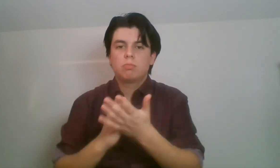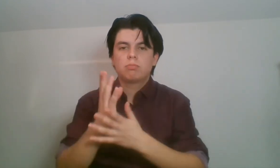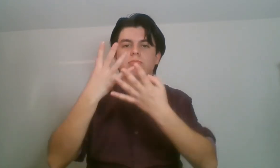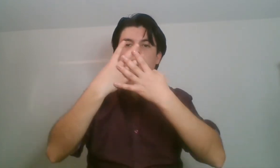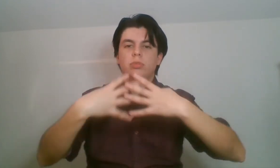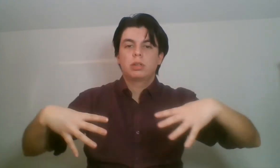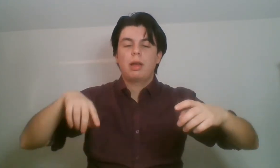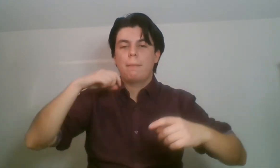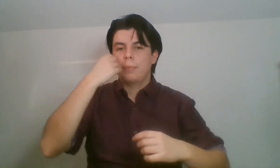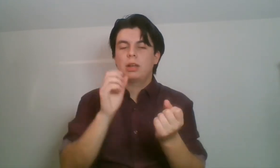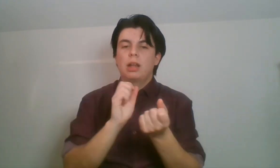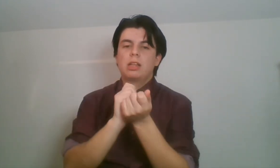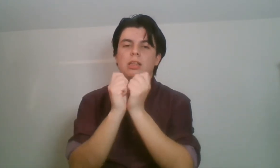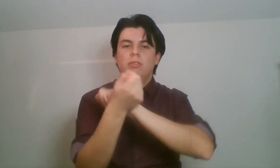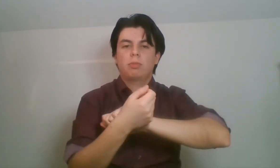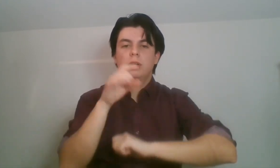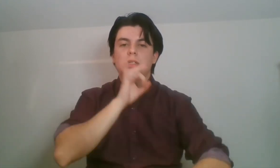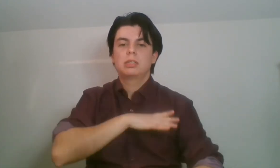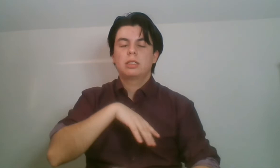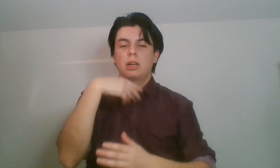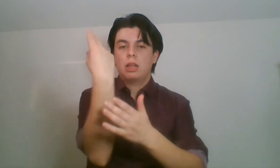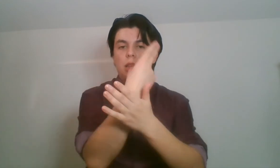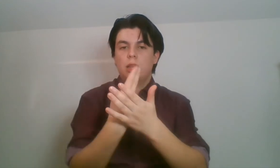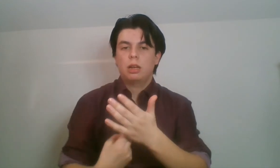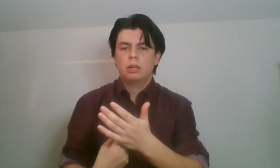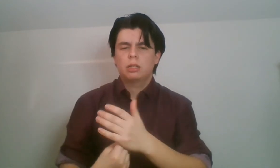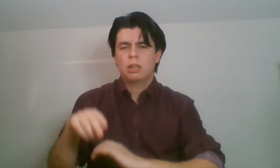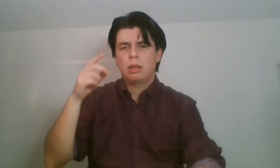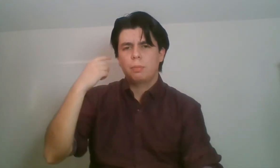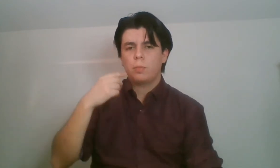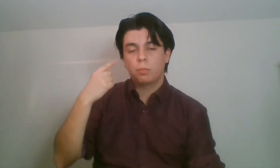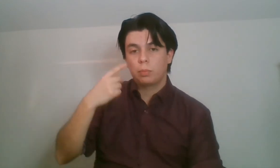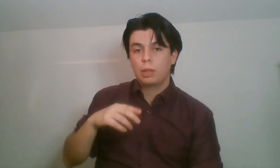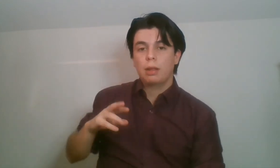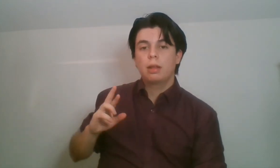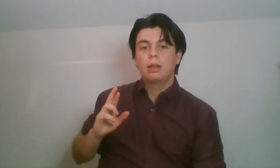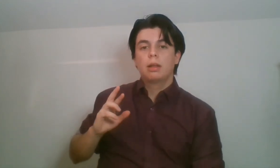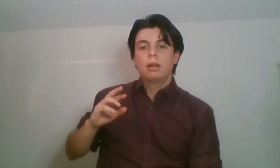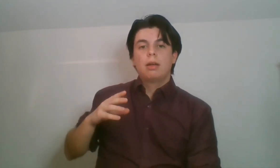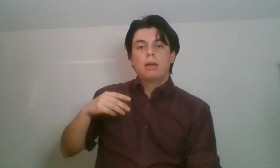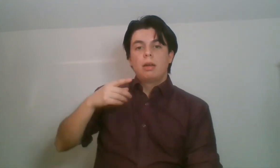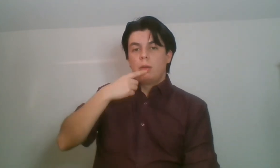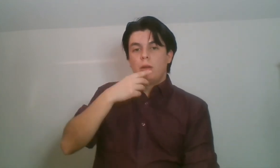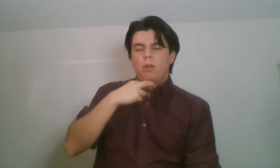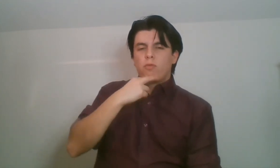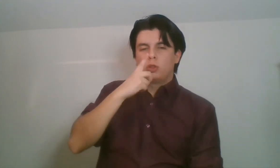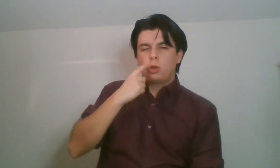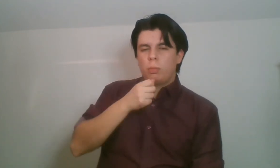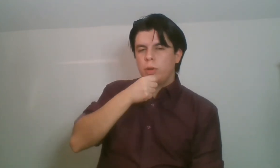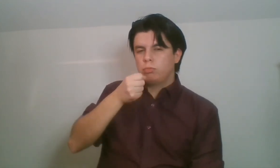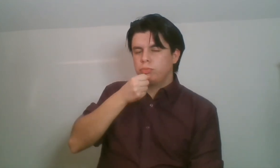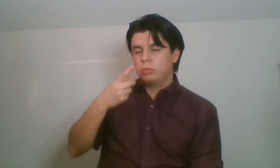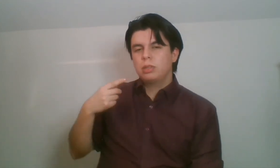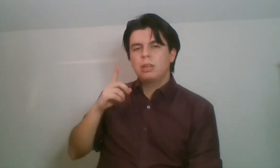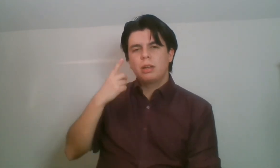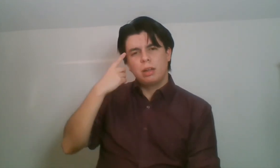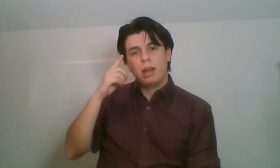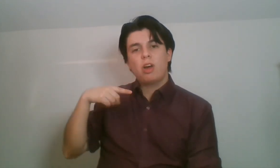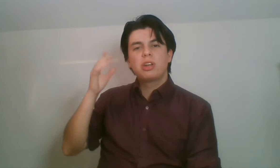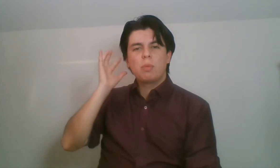a conversar, reflexionar, crear, construir redes y poder transformar este